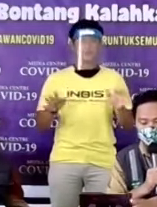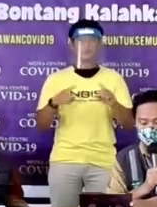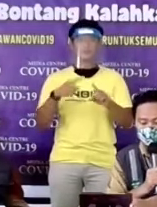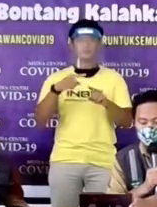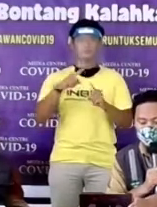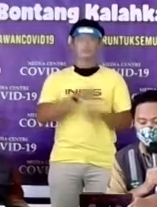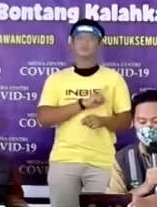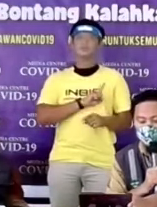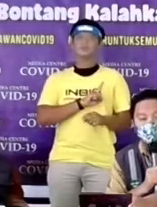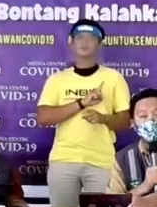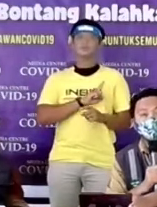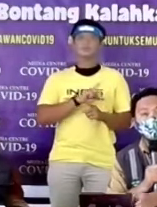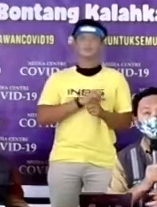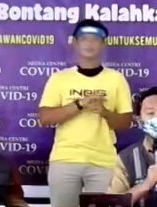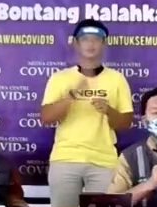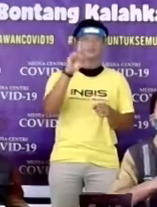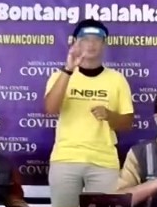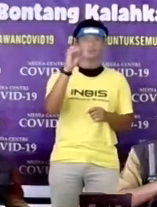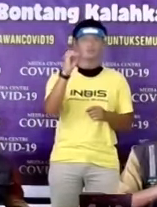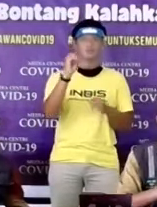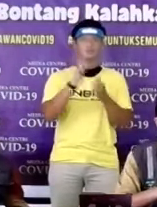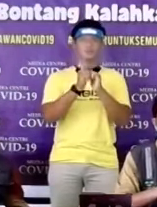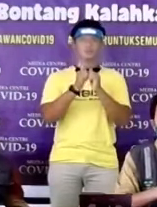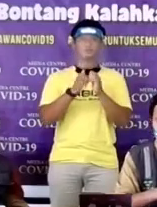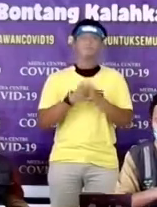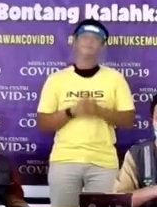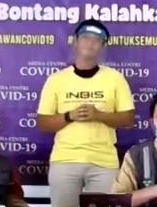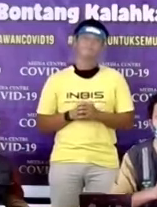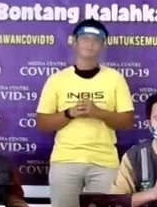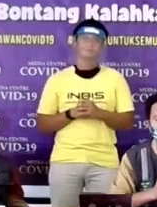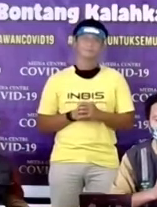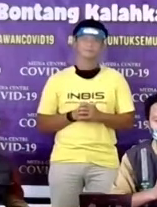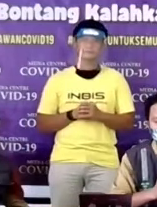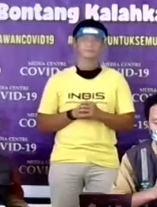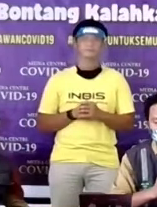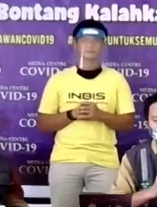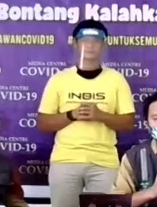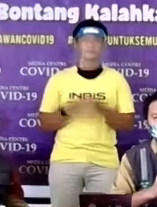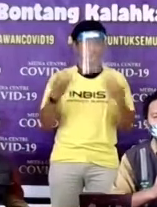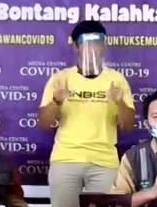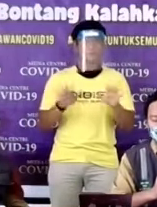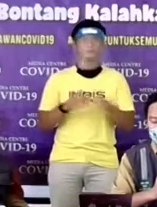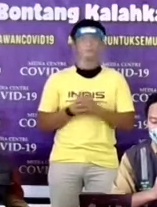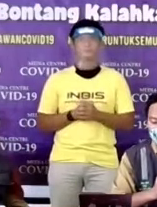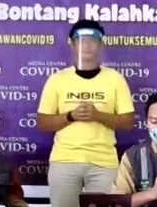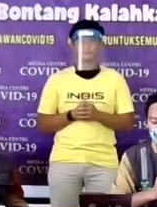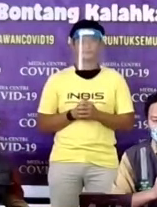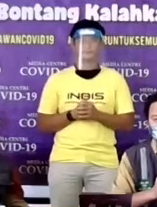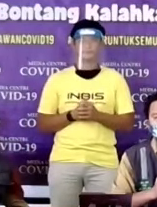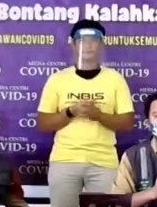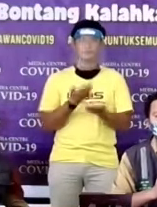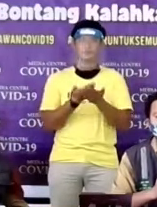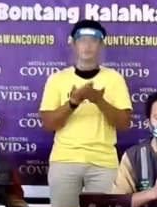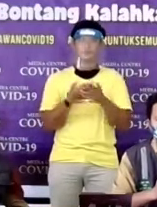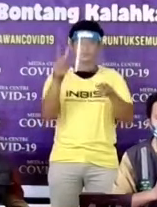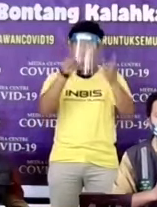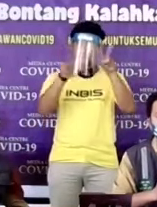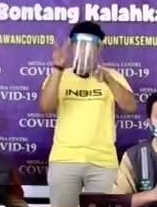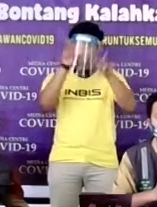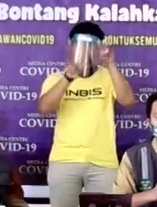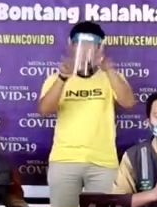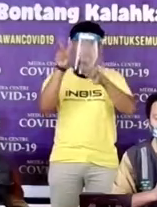kasus kira demikian sekali lagi mohon menjadi kewaspadaan kita semua dengan bertambahnya